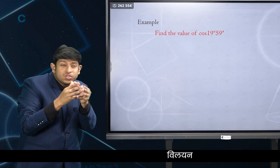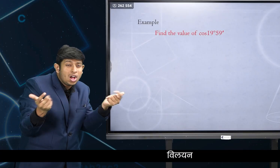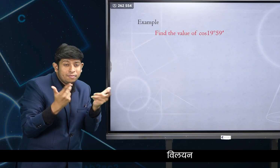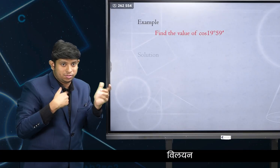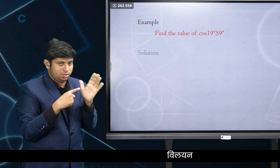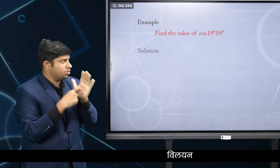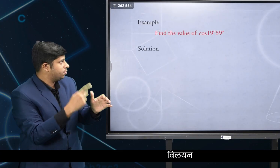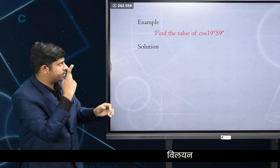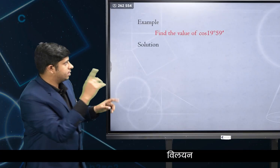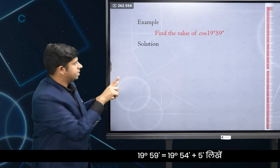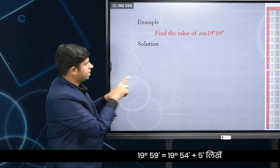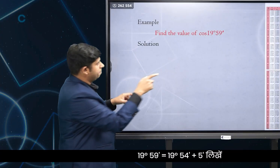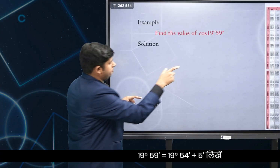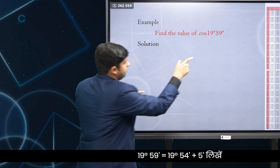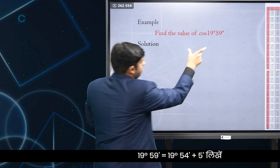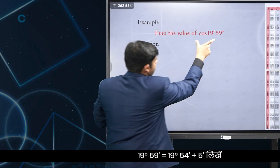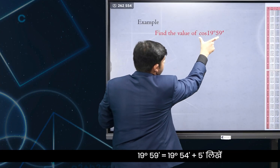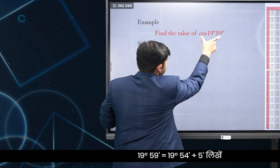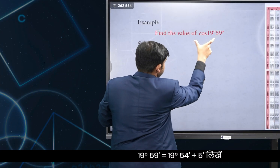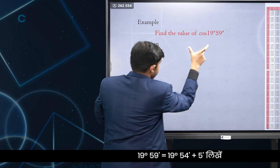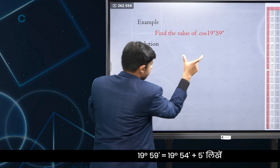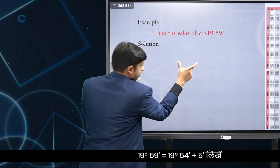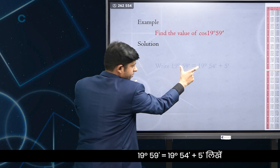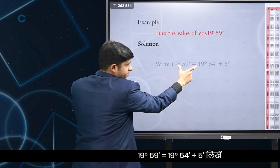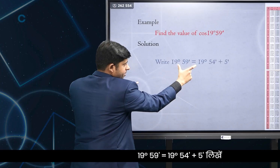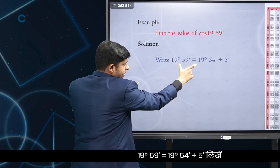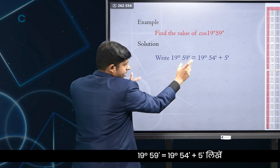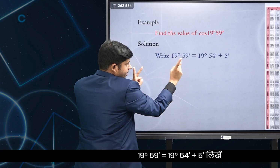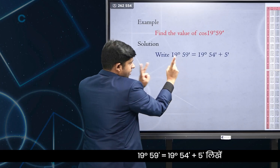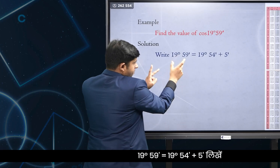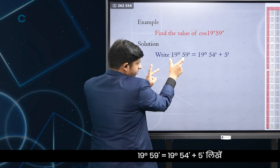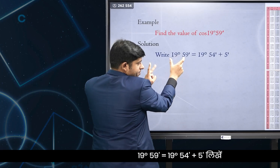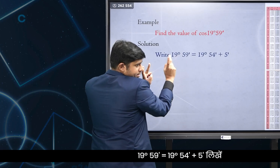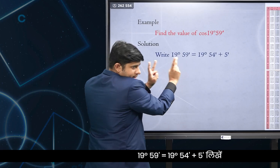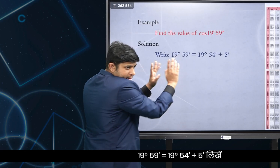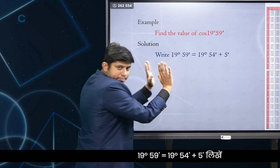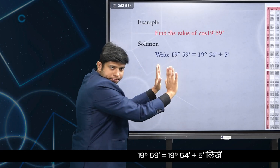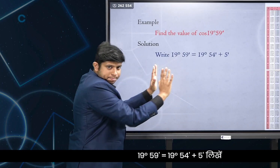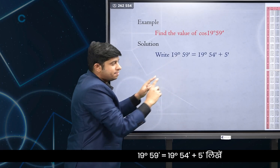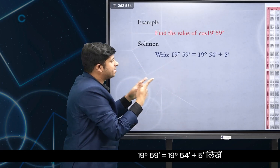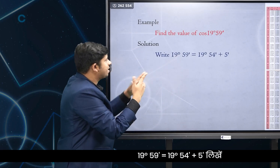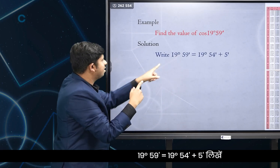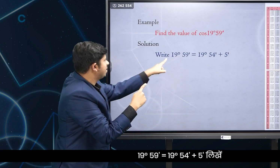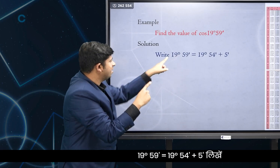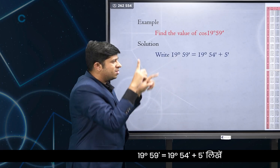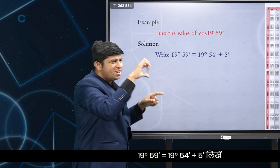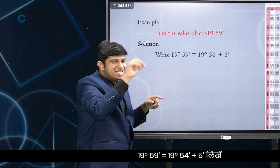विलयन 90 डिग्री 59 मिनट इज इक्वल 19 डिग्री 54 मिनट प्लस 5 मिनट